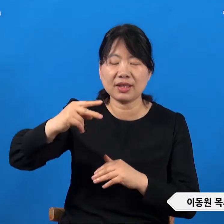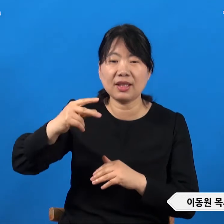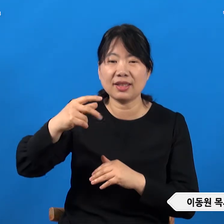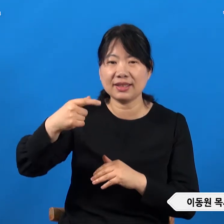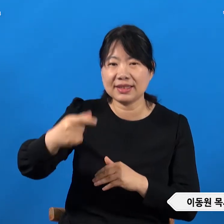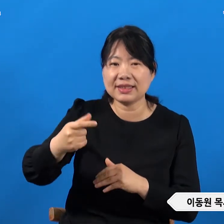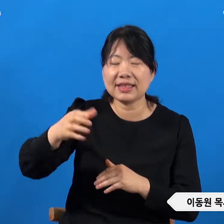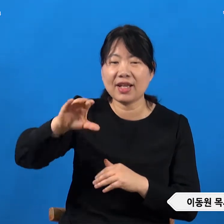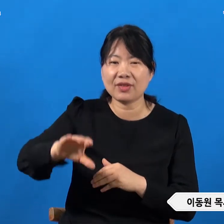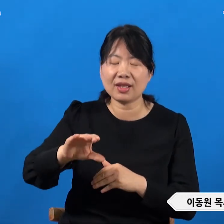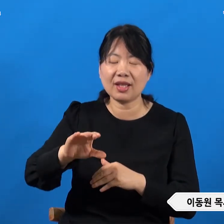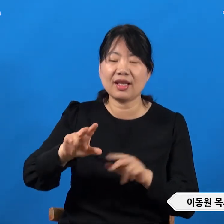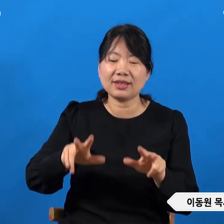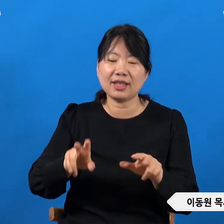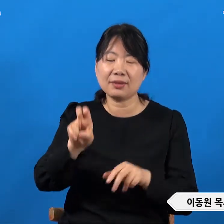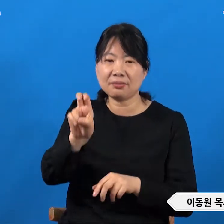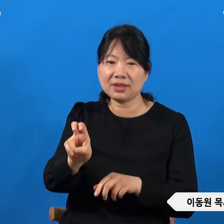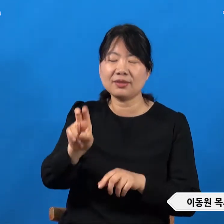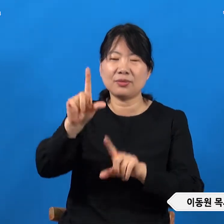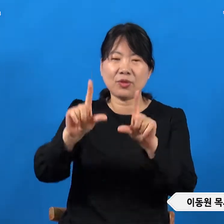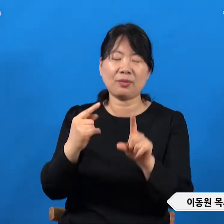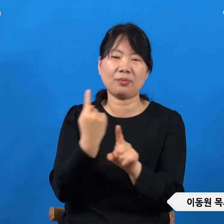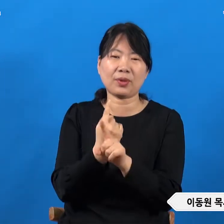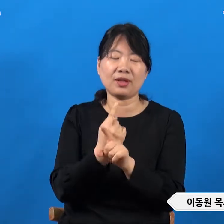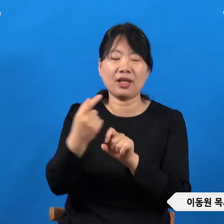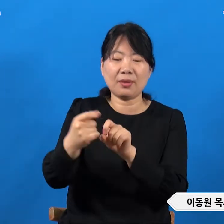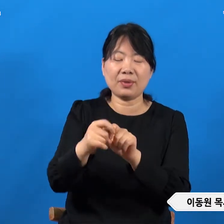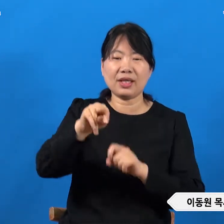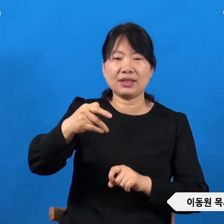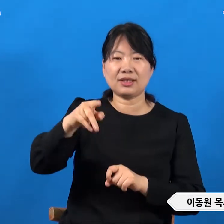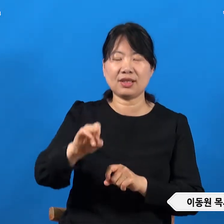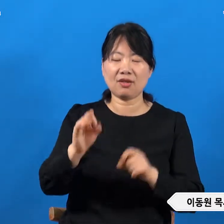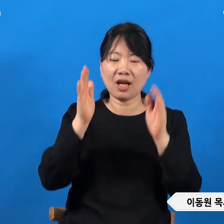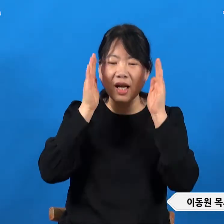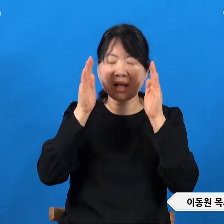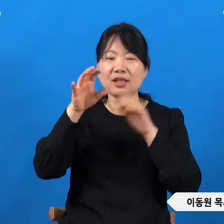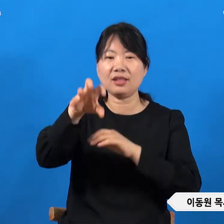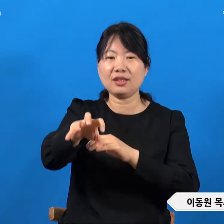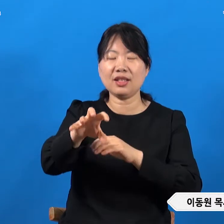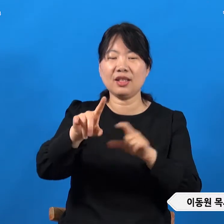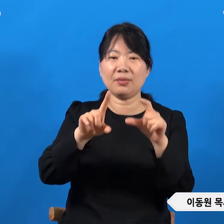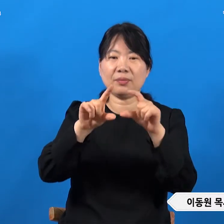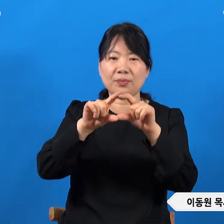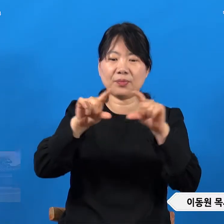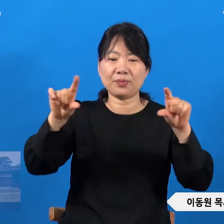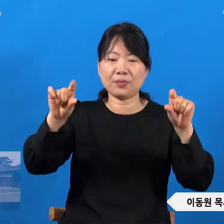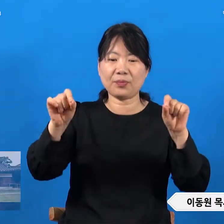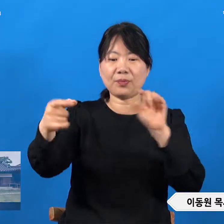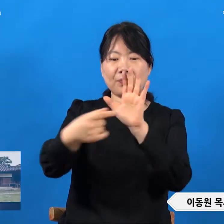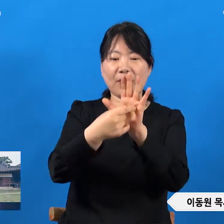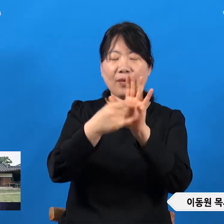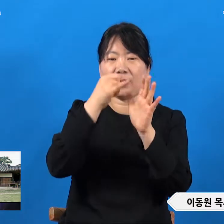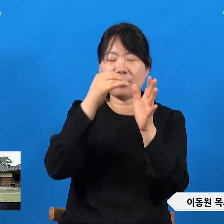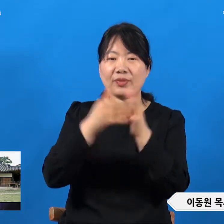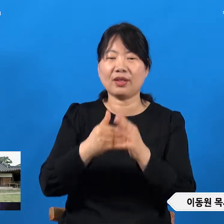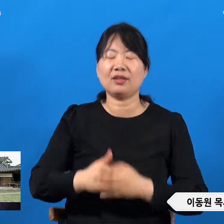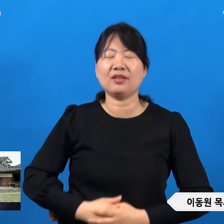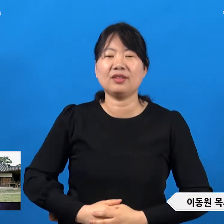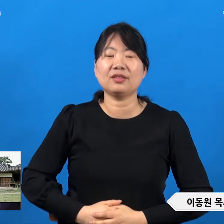이제는 미음자가 되고 그 앞에는 신성학당이라는 팻말이 붙어 있습니다.